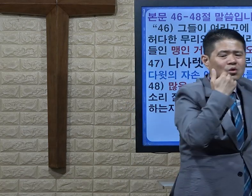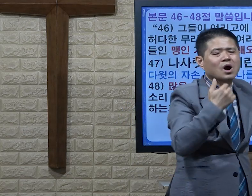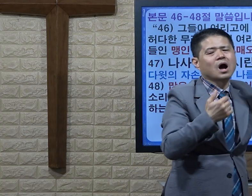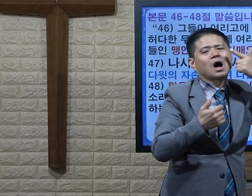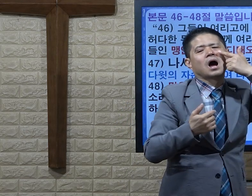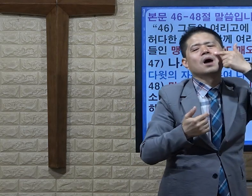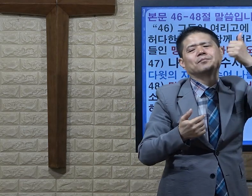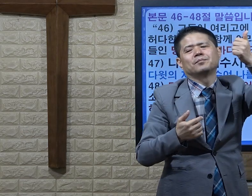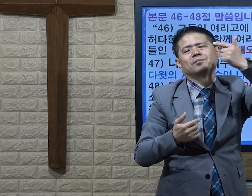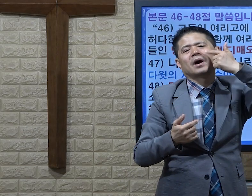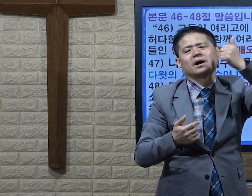아버지,